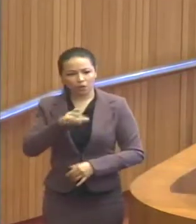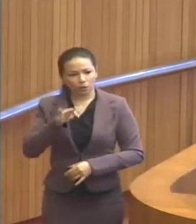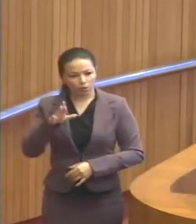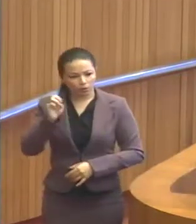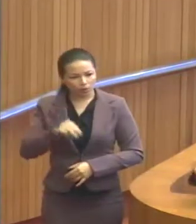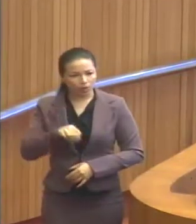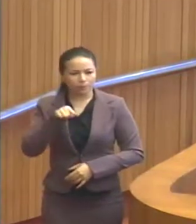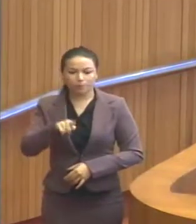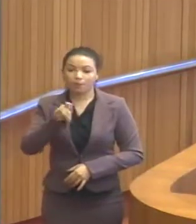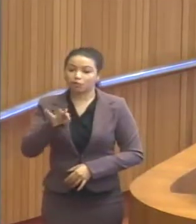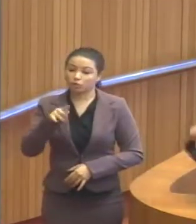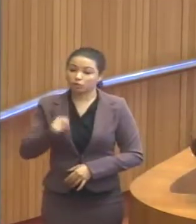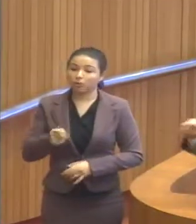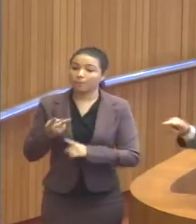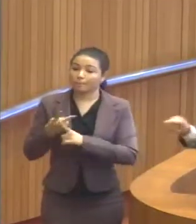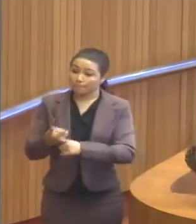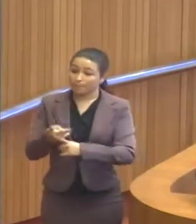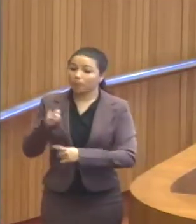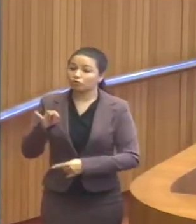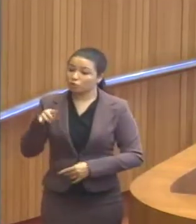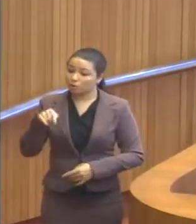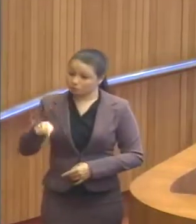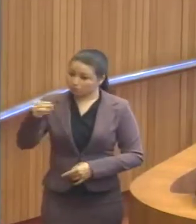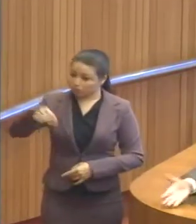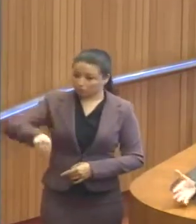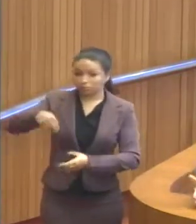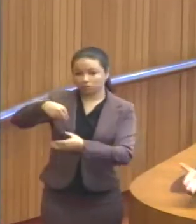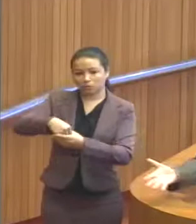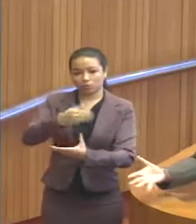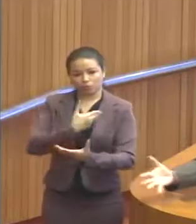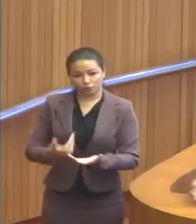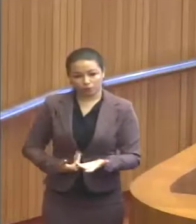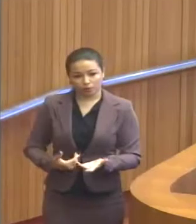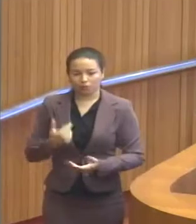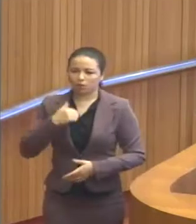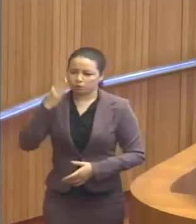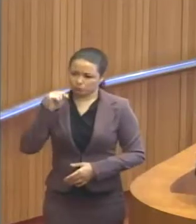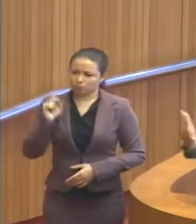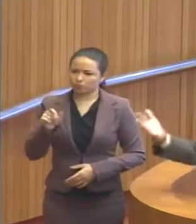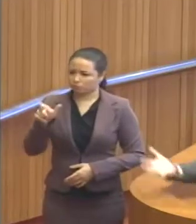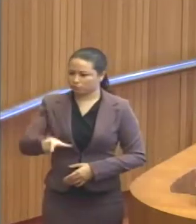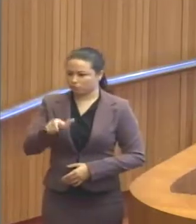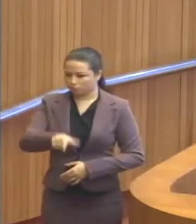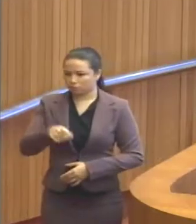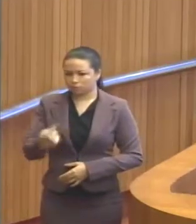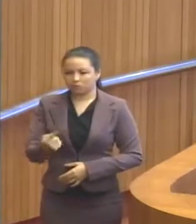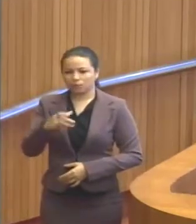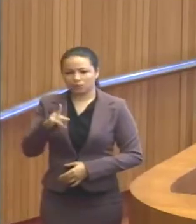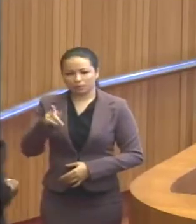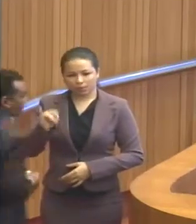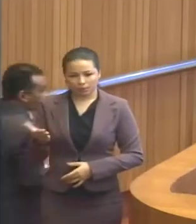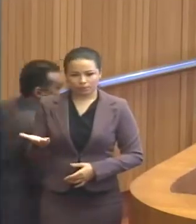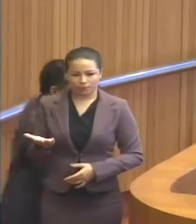agiota. Vamos procurar os agiotas do Maranhão, dentro do governo. Quais são os agiotas que eu sei? Vamos embora abrir uma